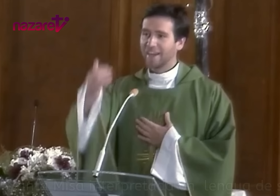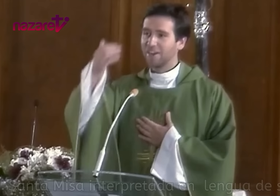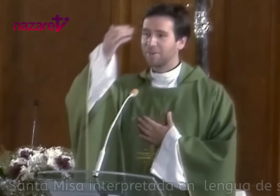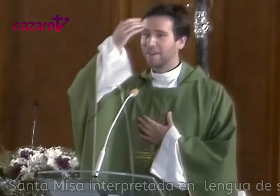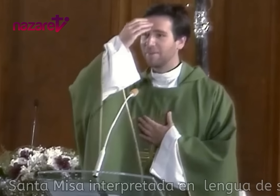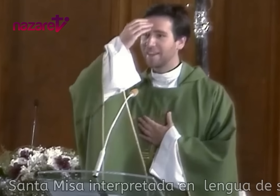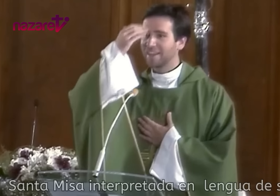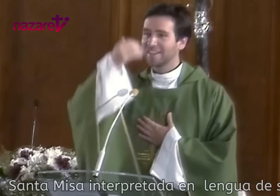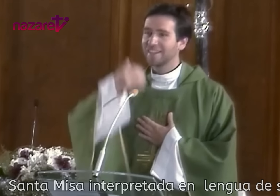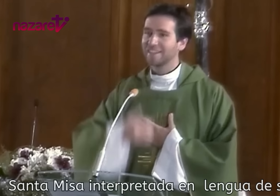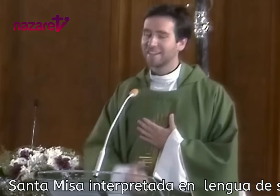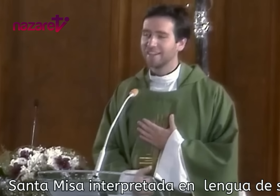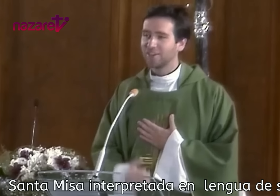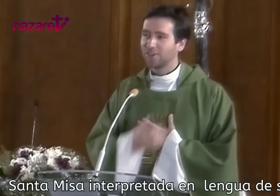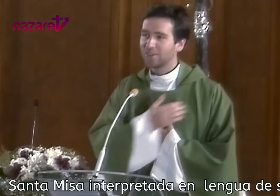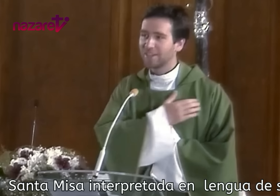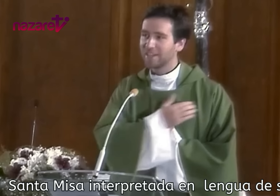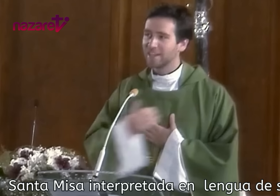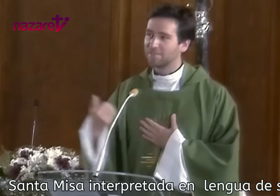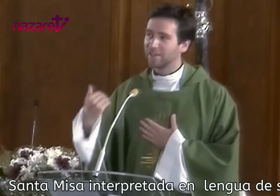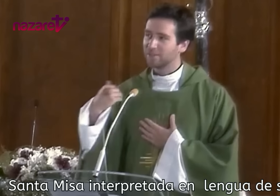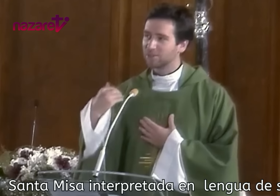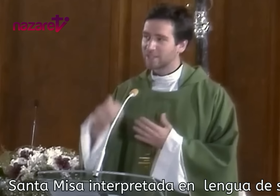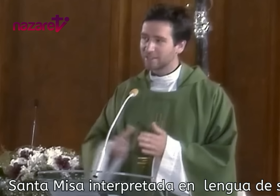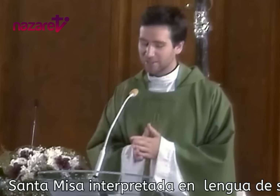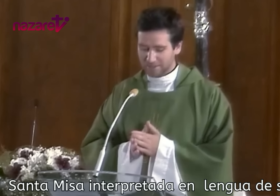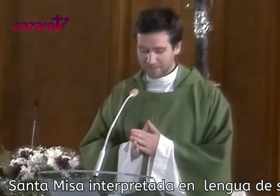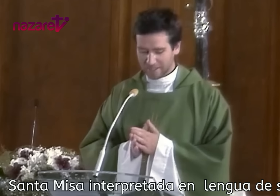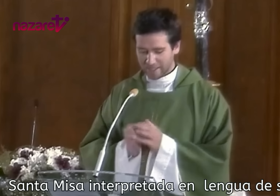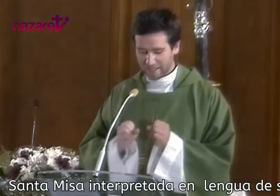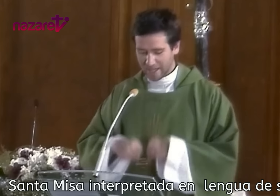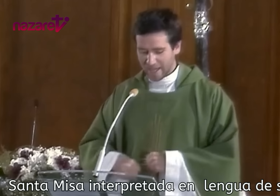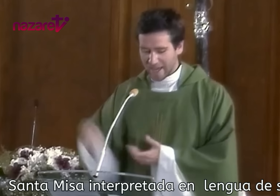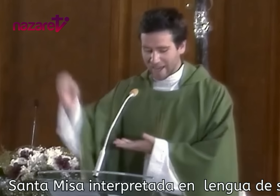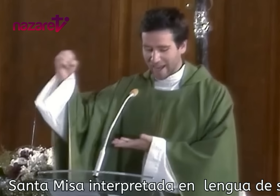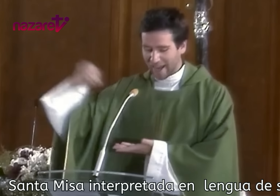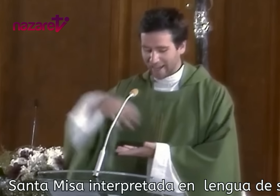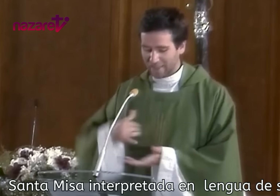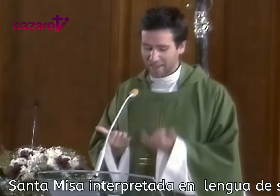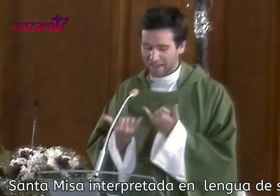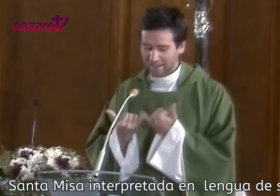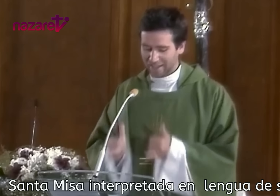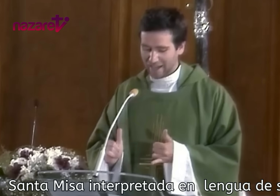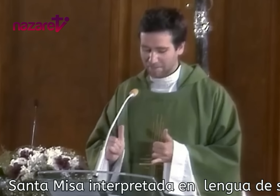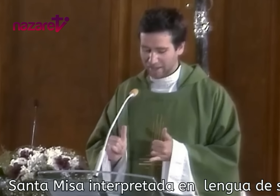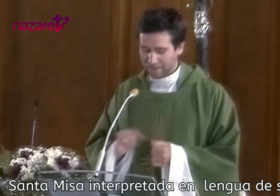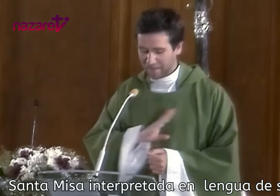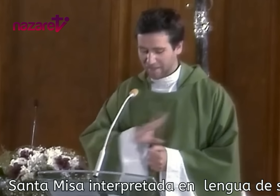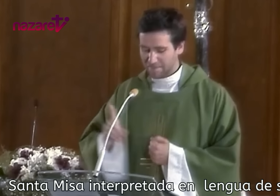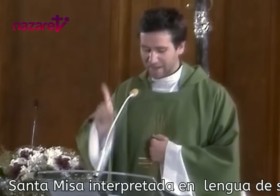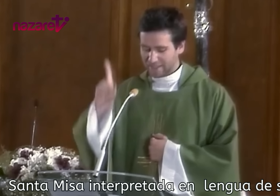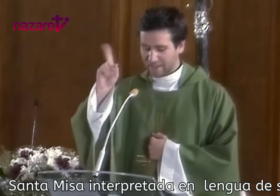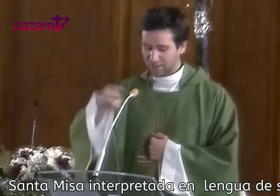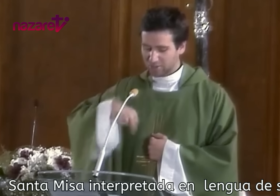En el nombre del Padre, y del Hijo, y del Espíritu Santo, la gracia y la paz de parte de Dios